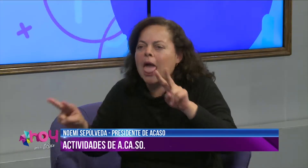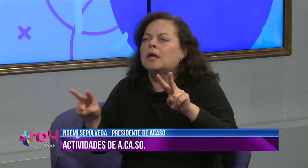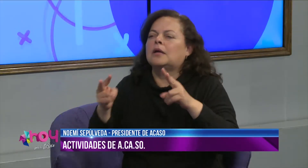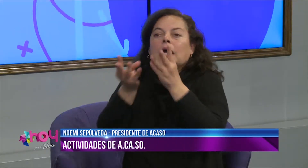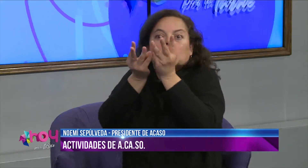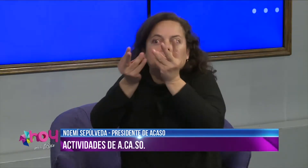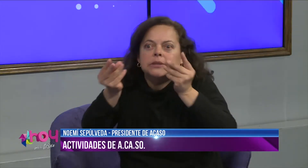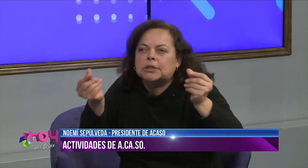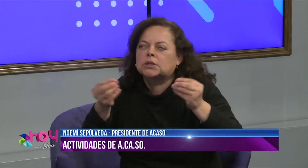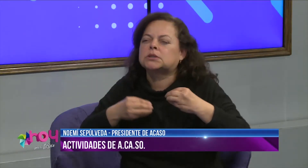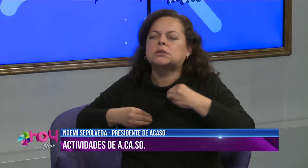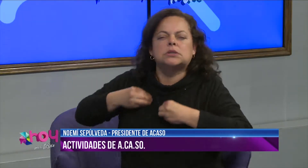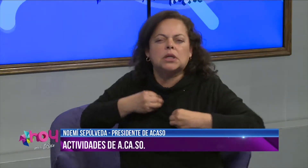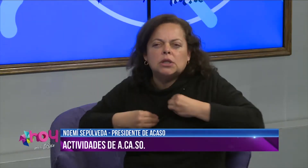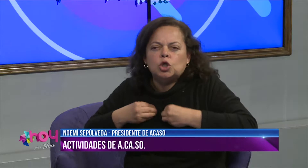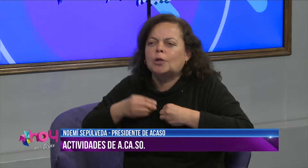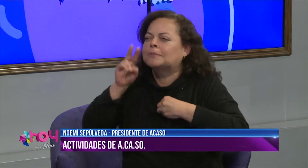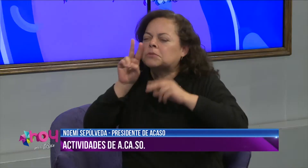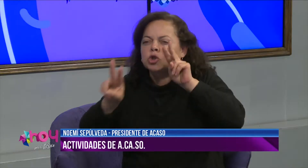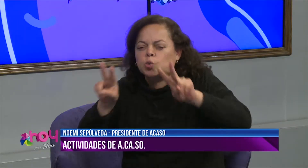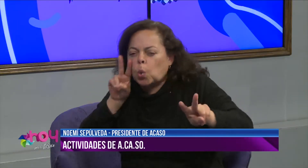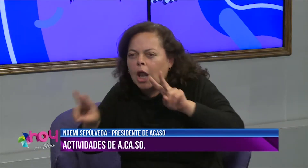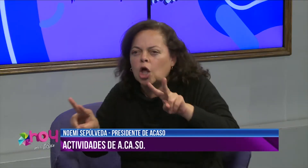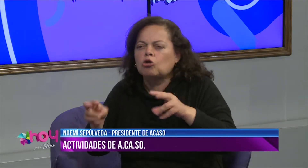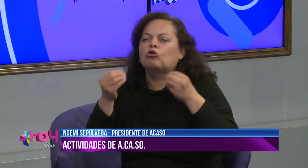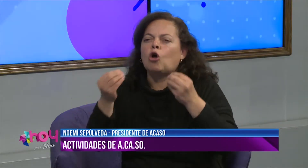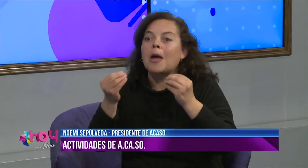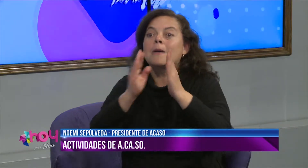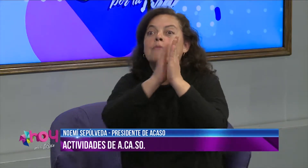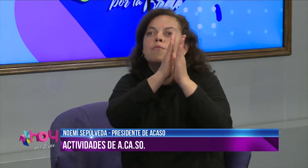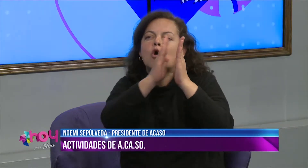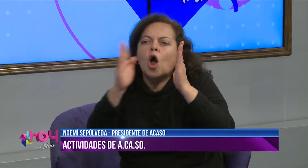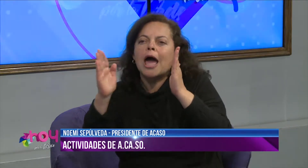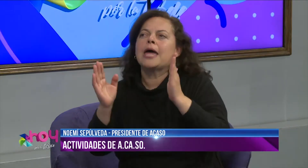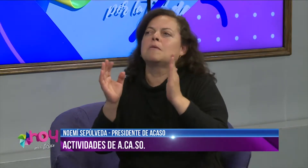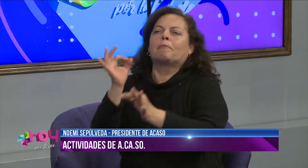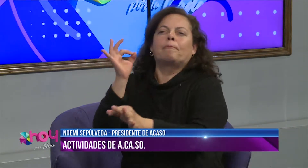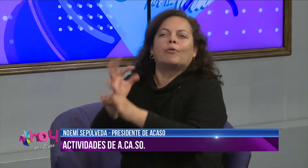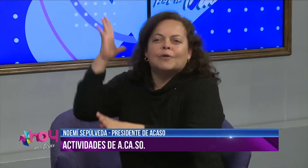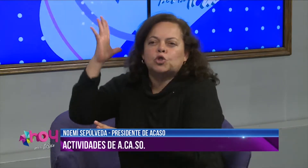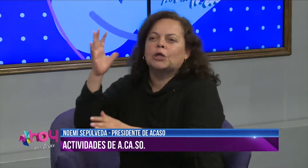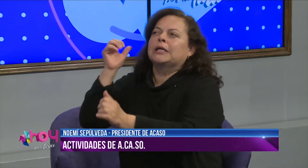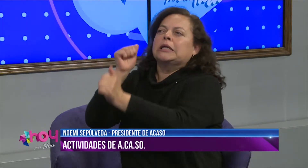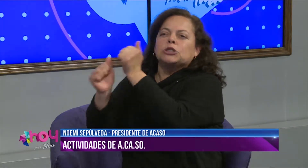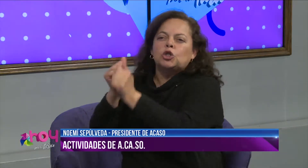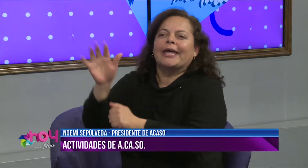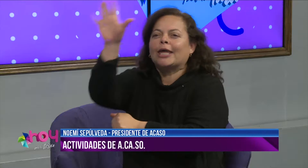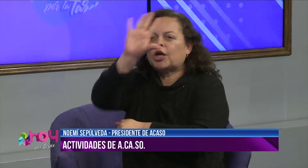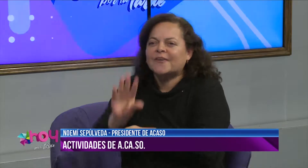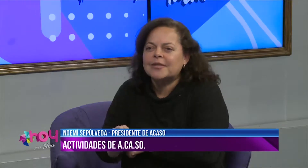lo visual, las abstracciones, nuestros sentidos. Trabajamos con profesionales, desde